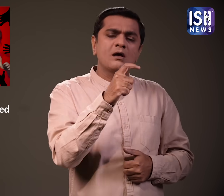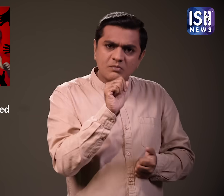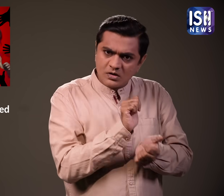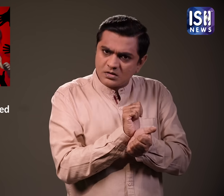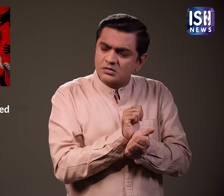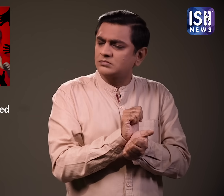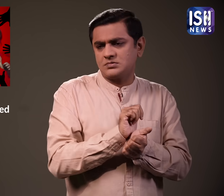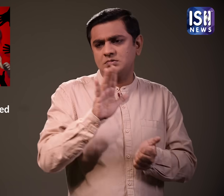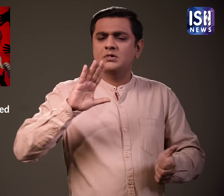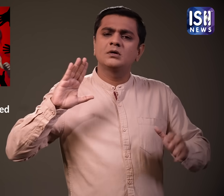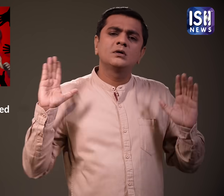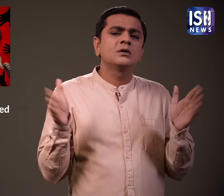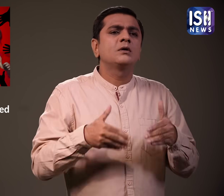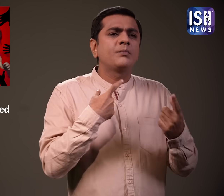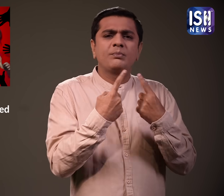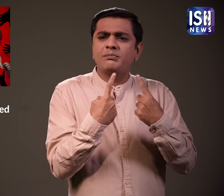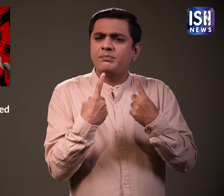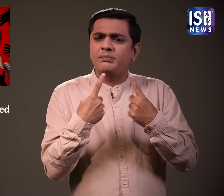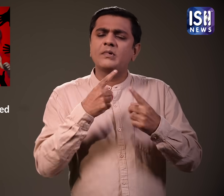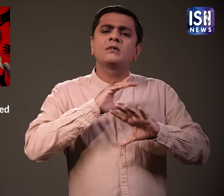पुलिस ने हस्तक्षप कर मामले की जांच की.